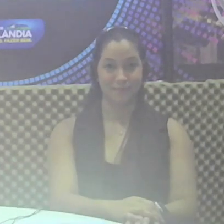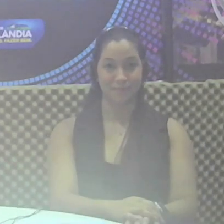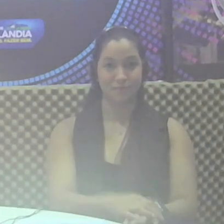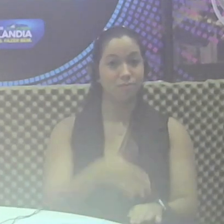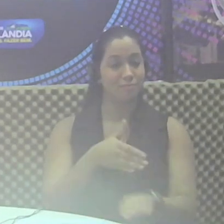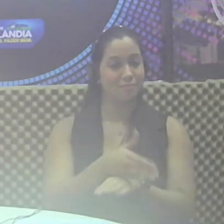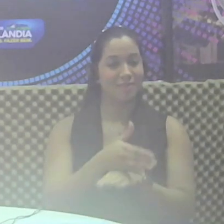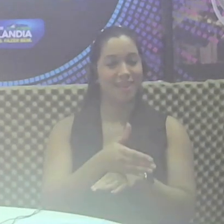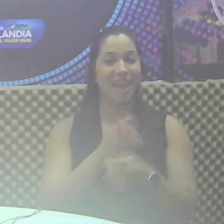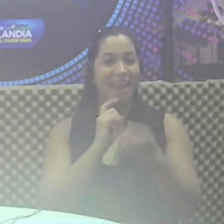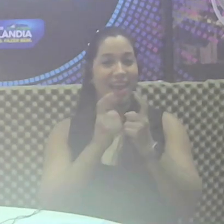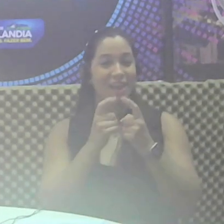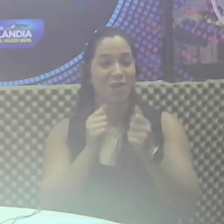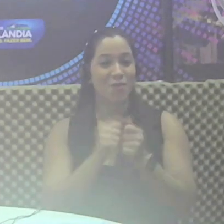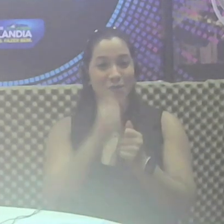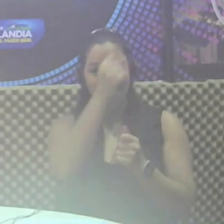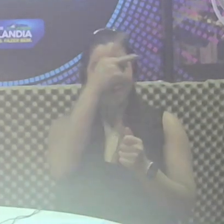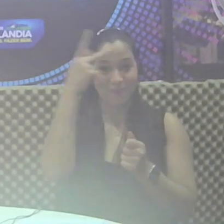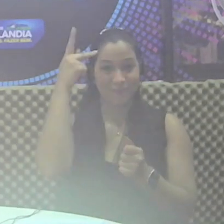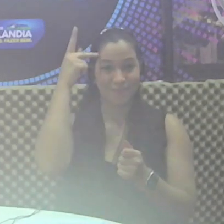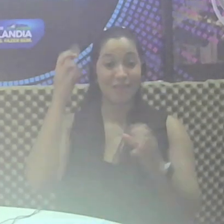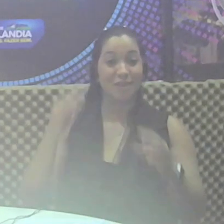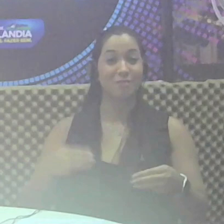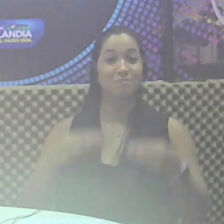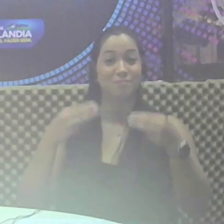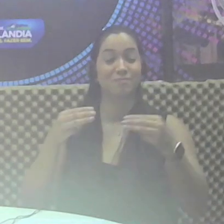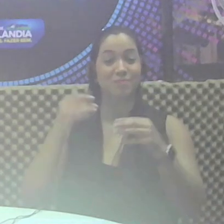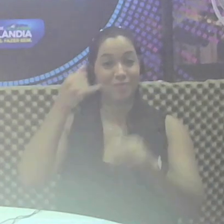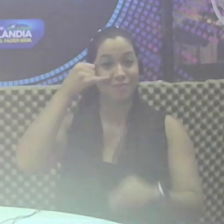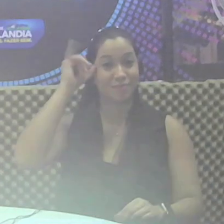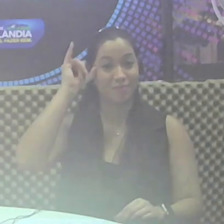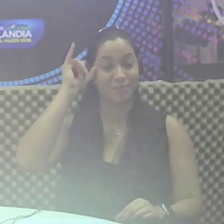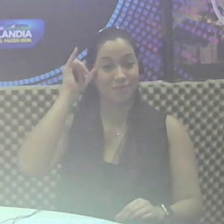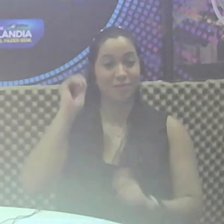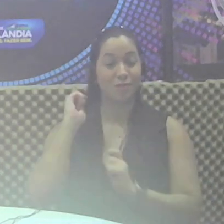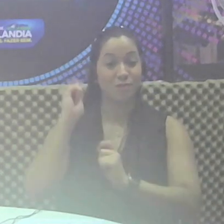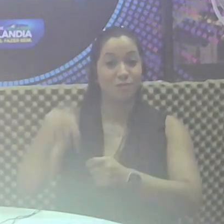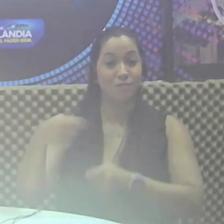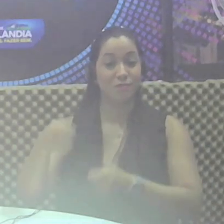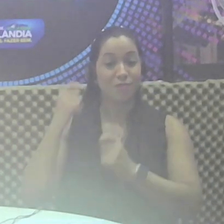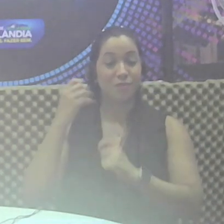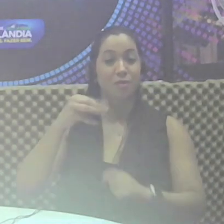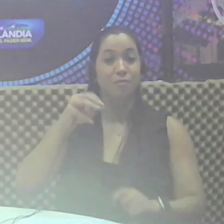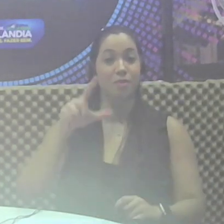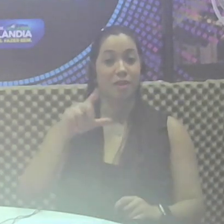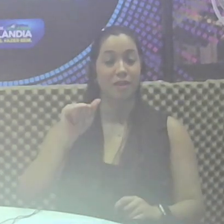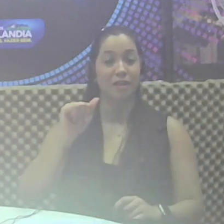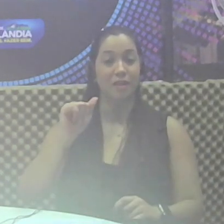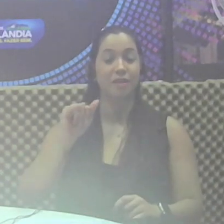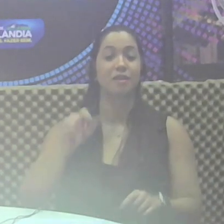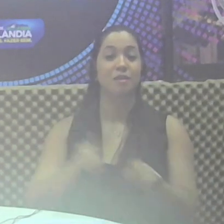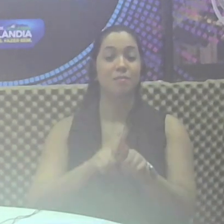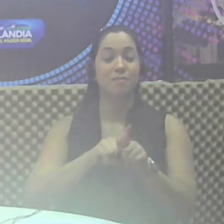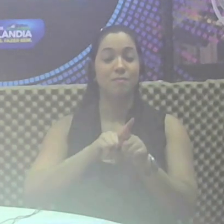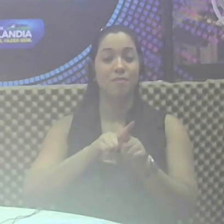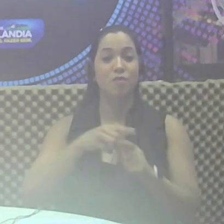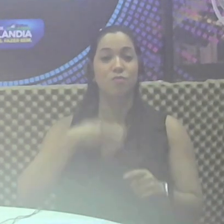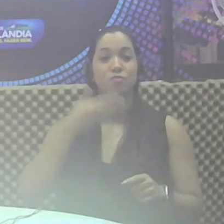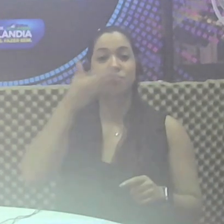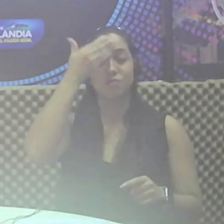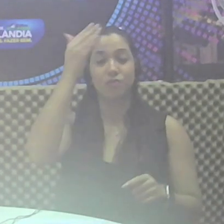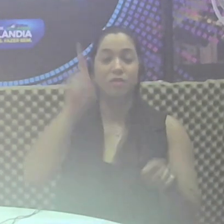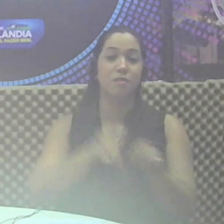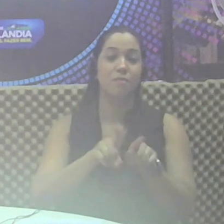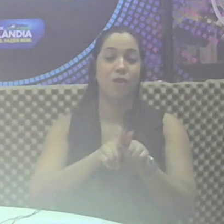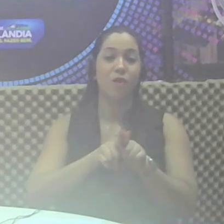da reunião junto ao prefeito, o ministro da Pecuária e Pesca do Mali, o embaixador de Mali no Brasil, o presidente da Câmara